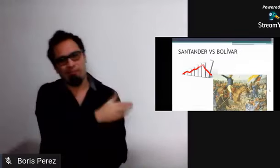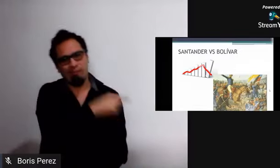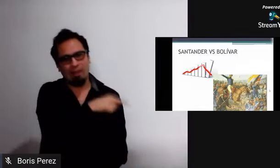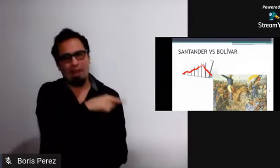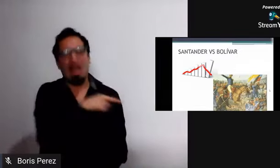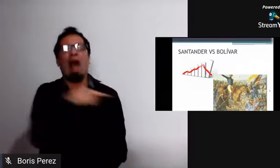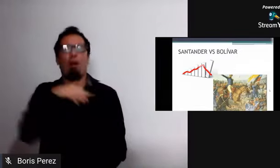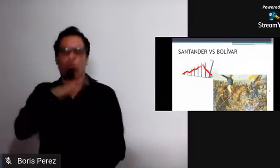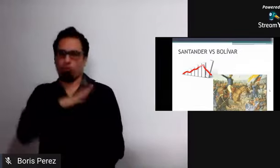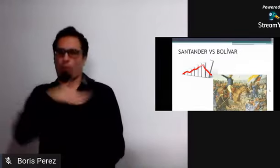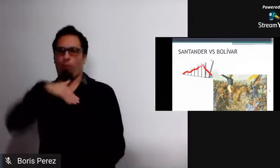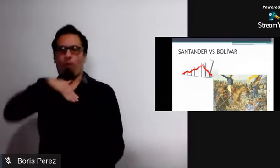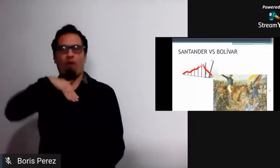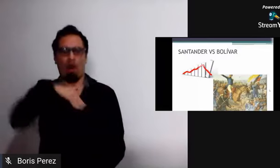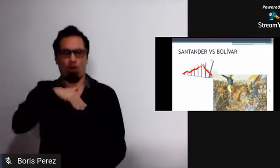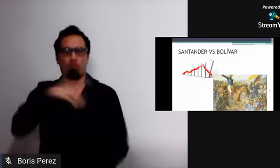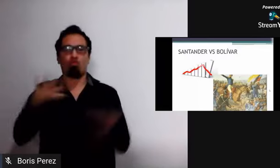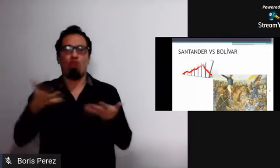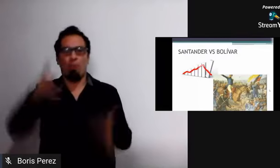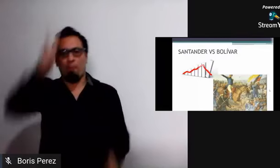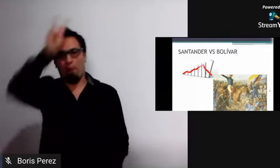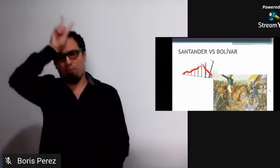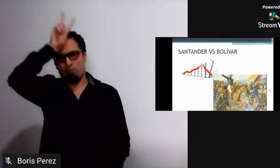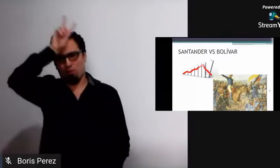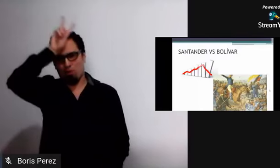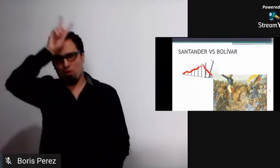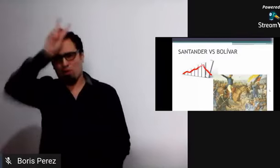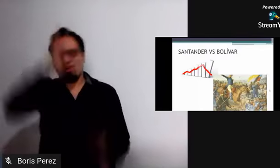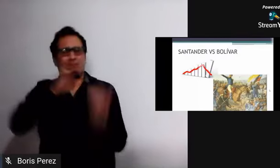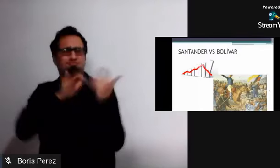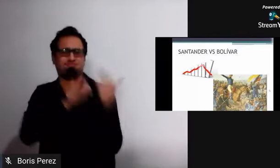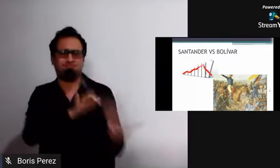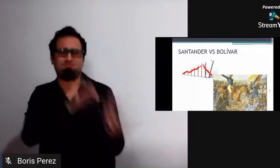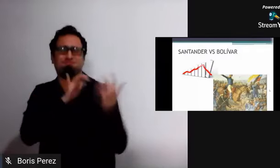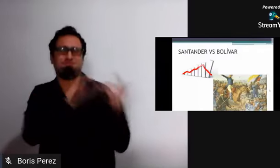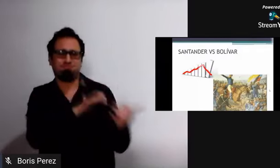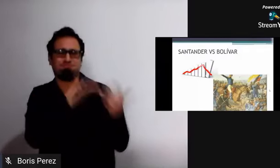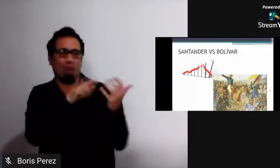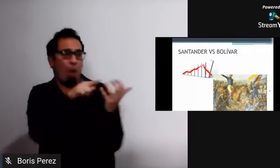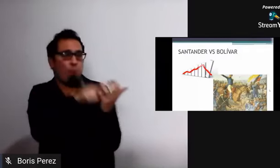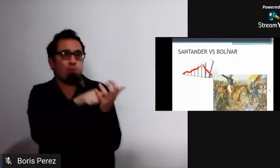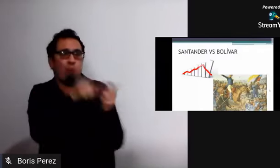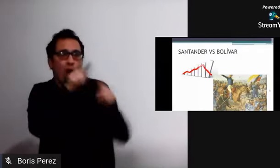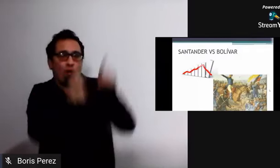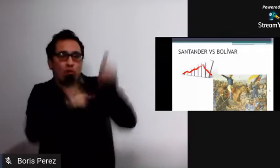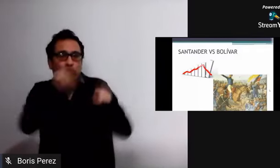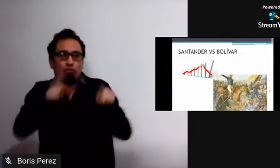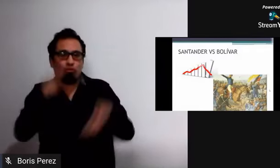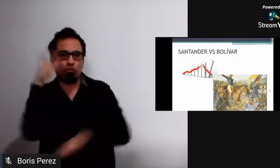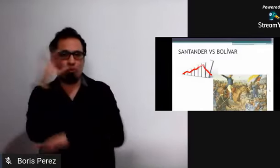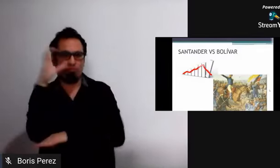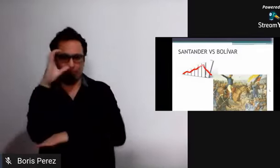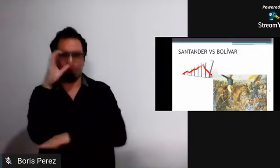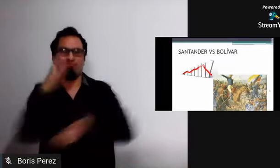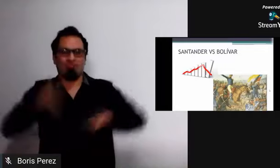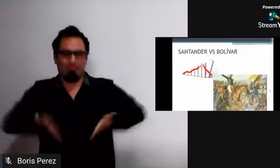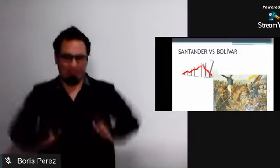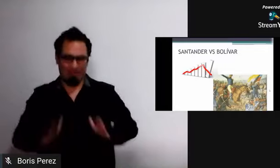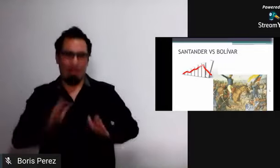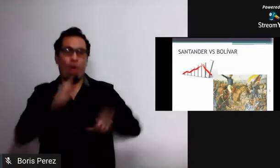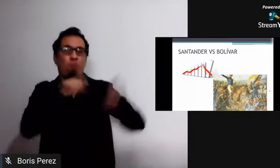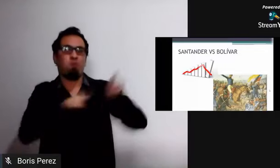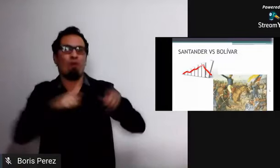muchas otras cosas que hacen parte de una administración de gobierno. Y todo eso lo tuvo que asumir